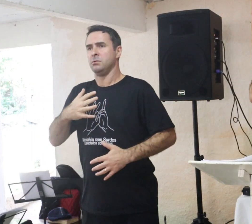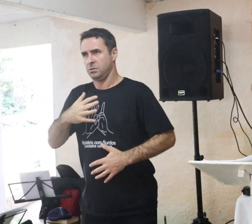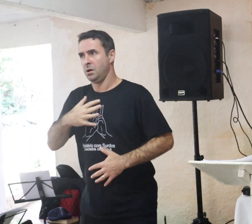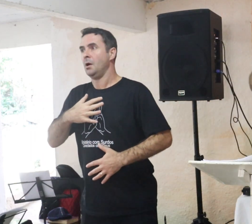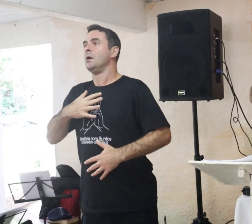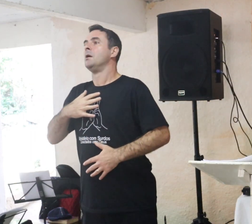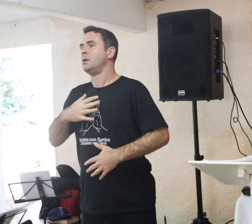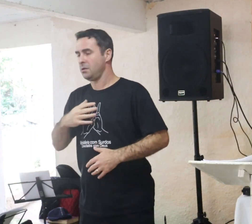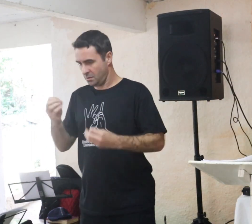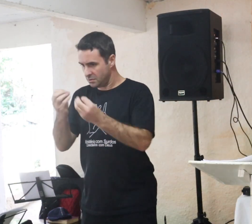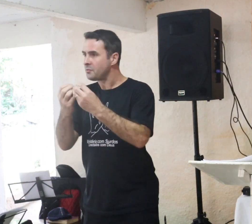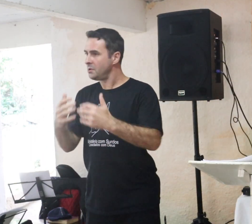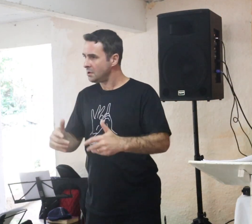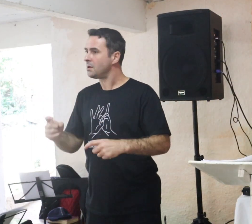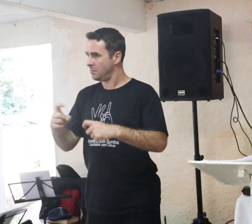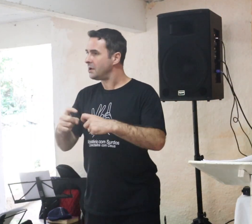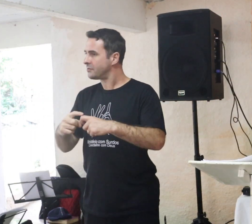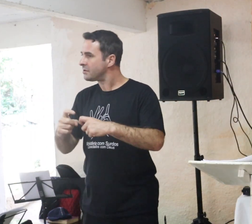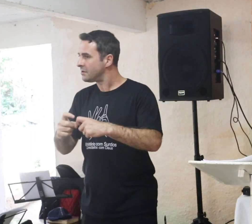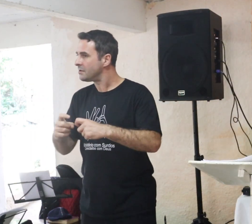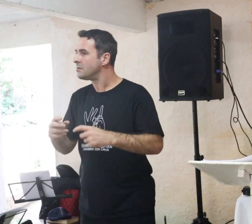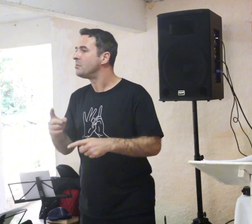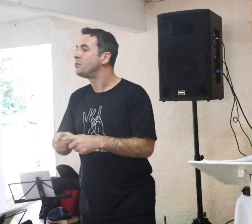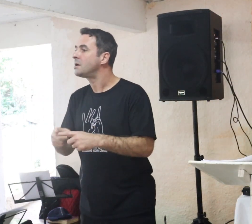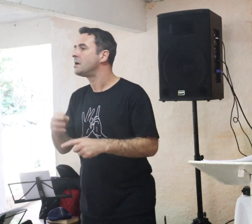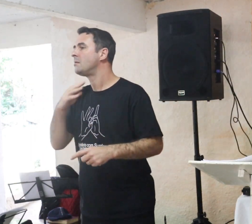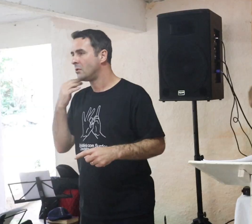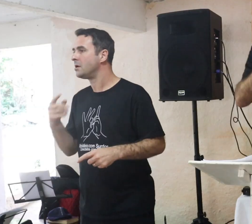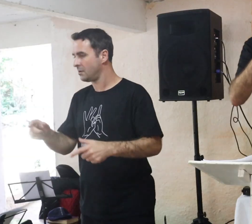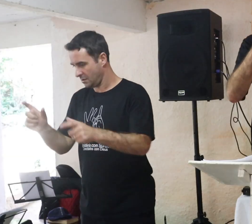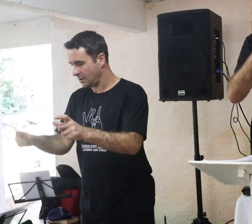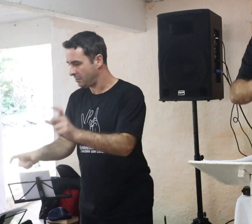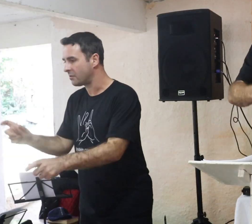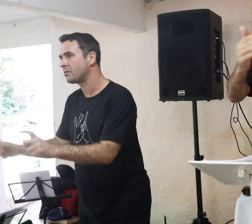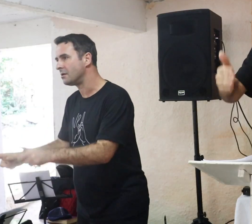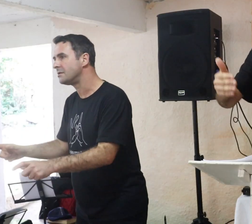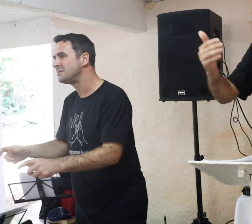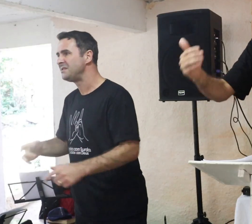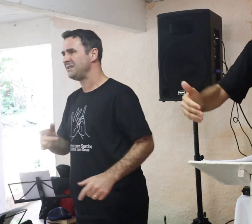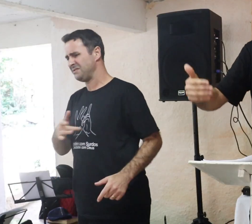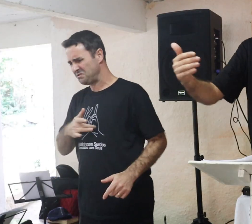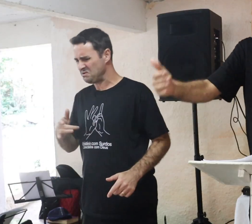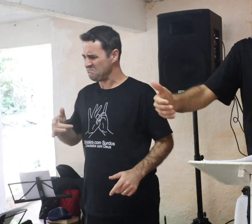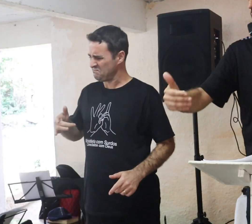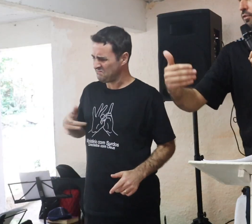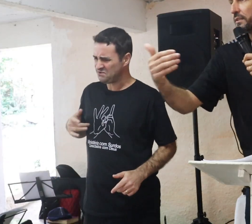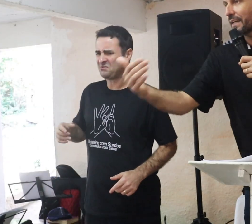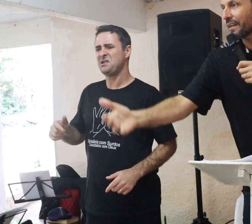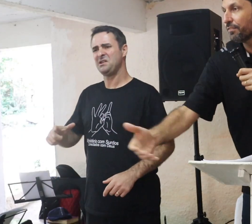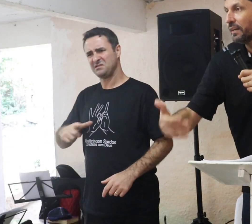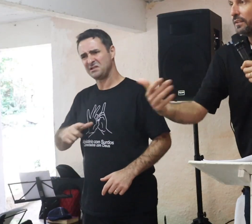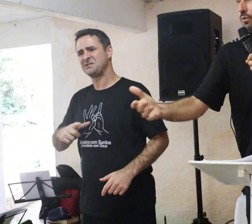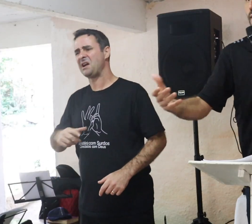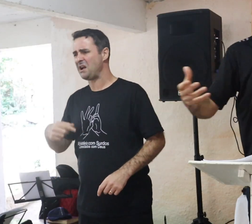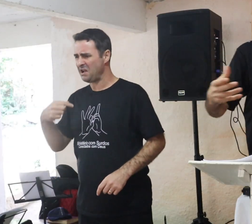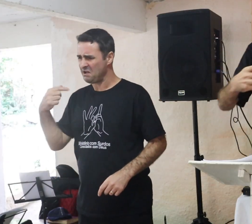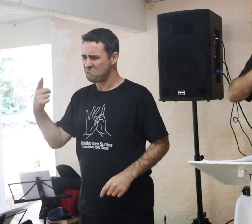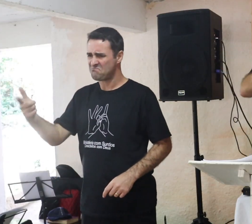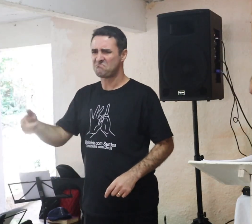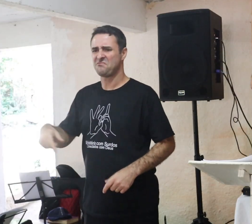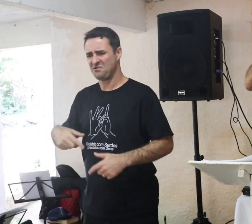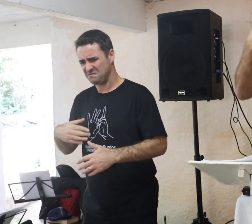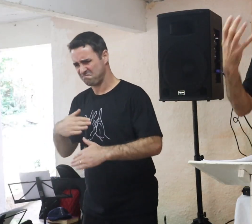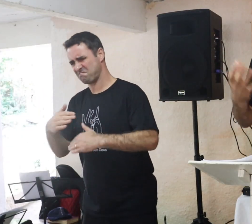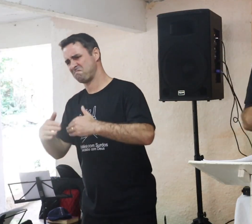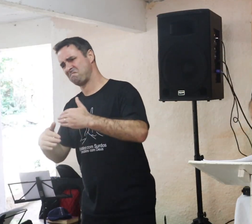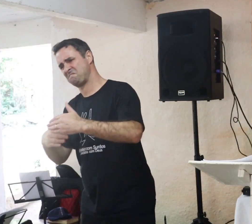uma explicação. Não, ele já tinha uma doença que ela foi se agravando até